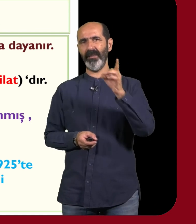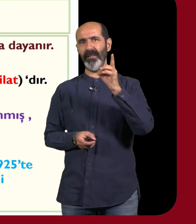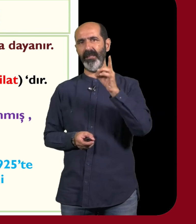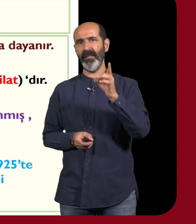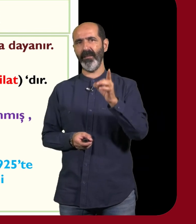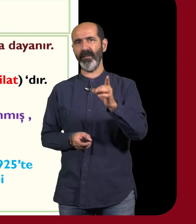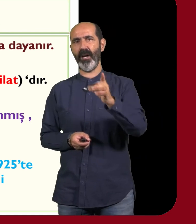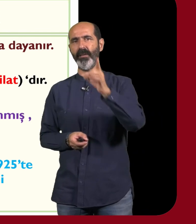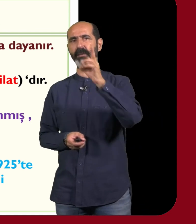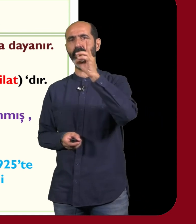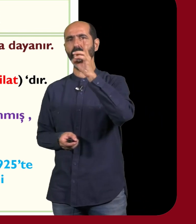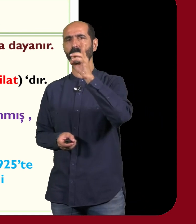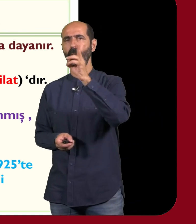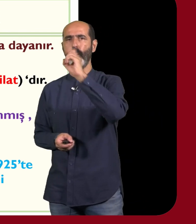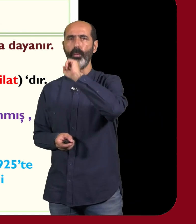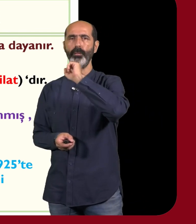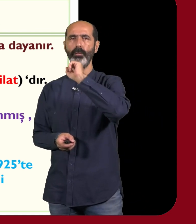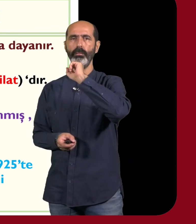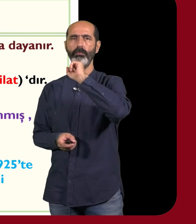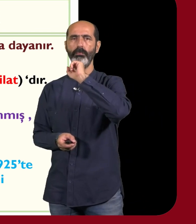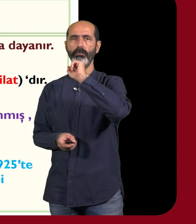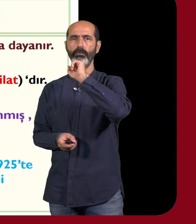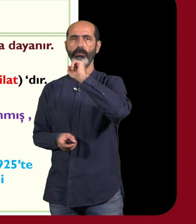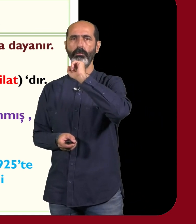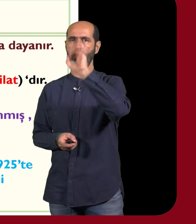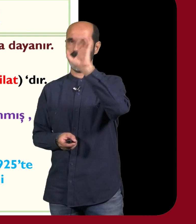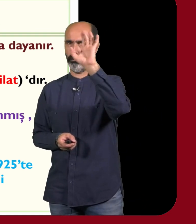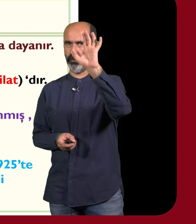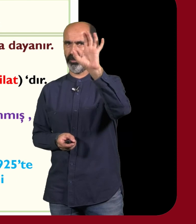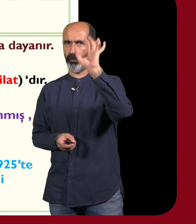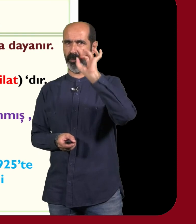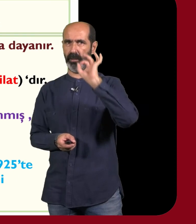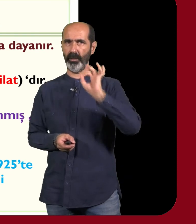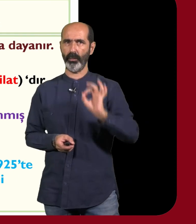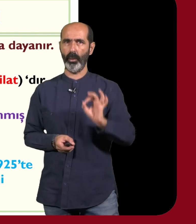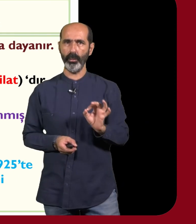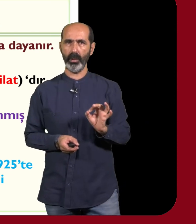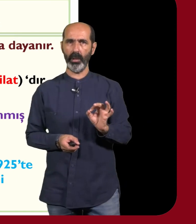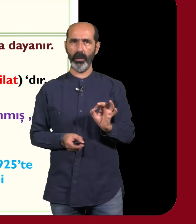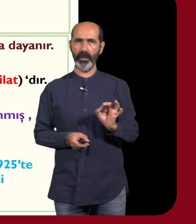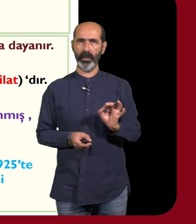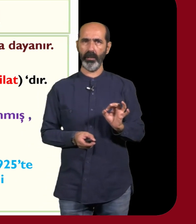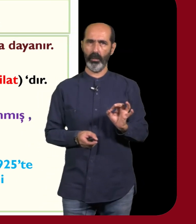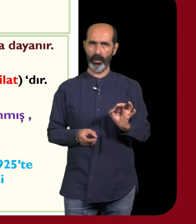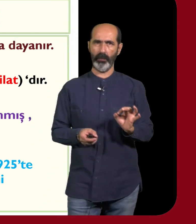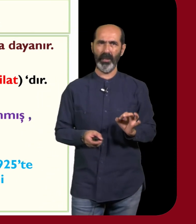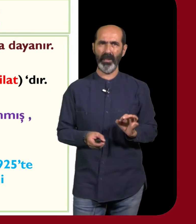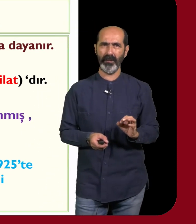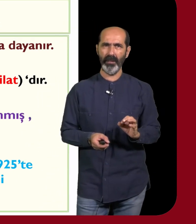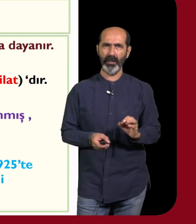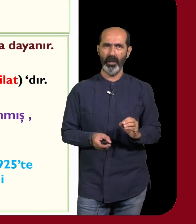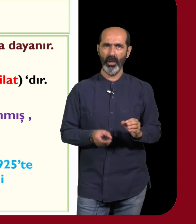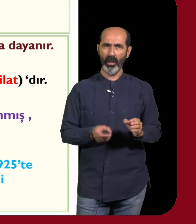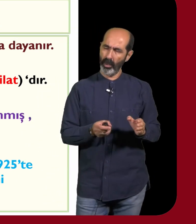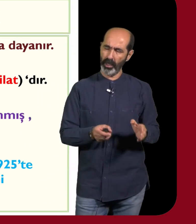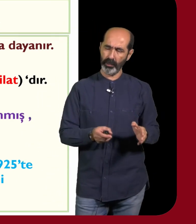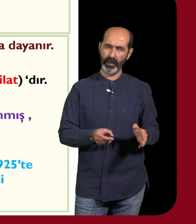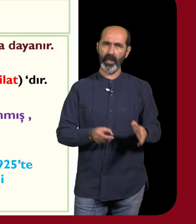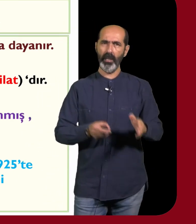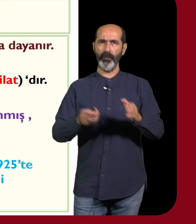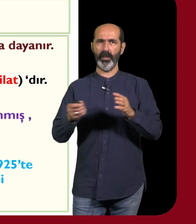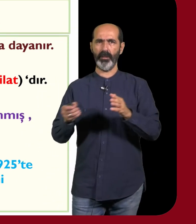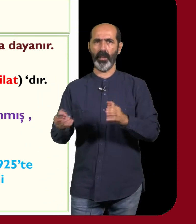Hazreti İsa'nın doğumudur sıfır yılında doğduğu kabul edilir ona mail at döner